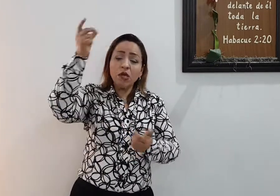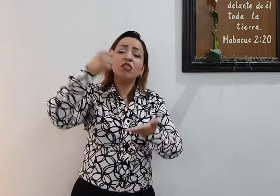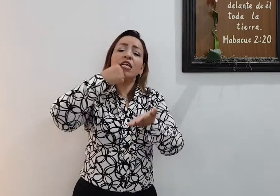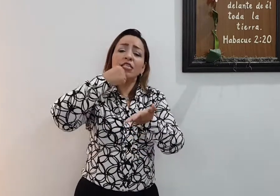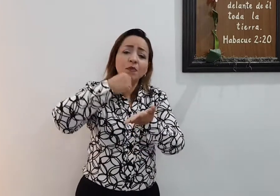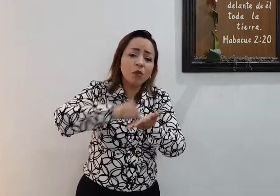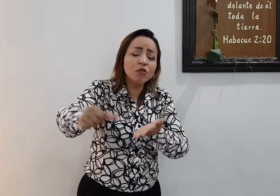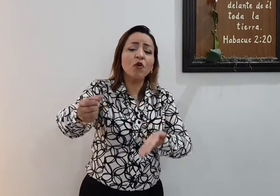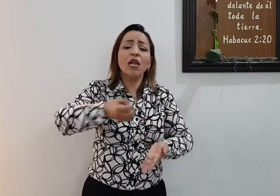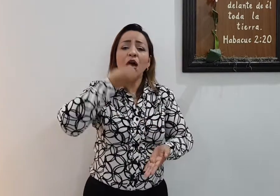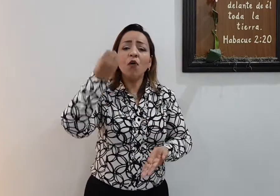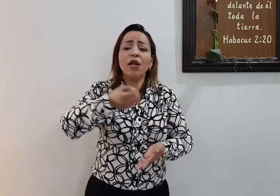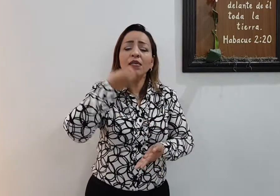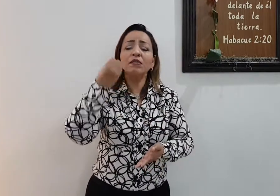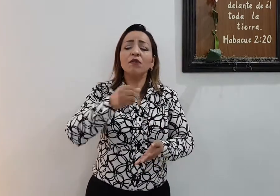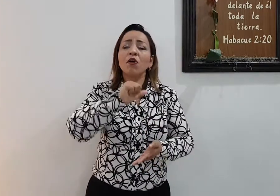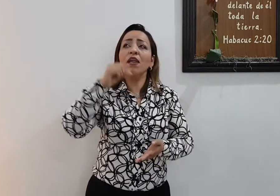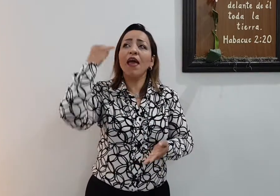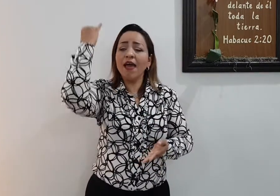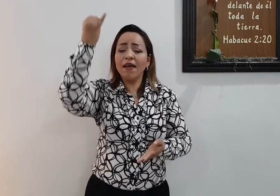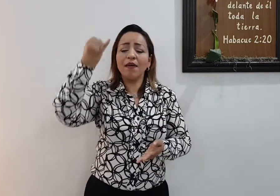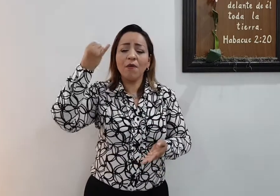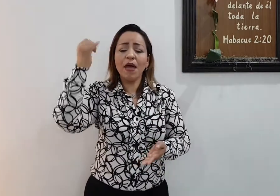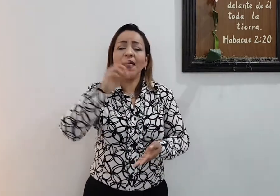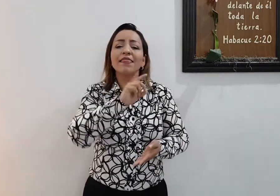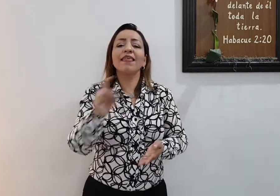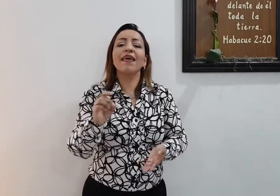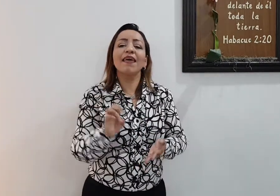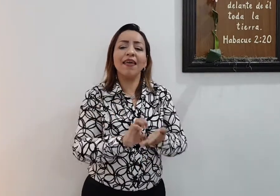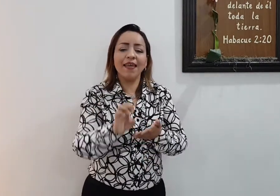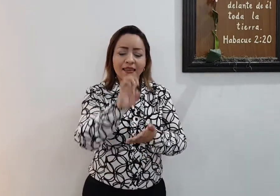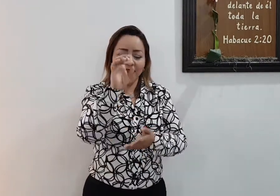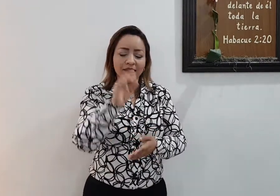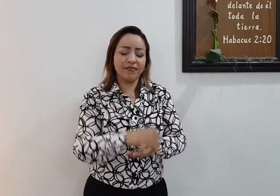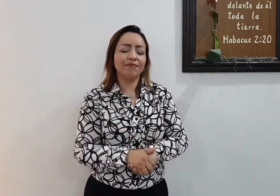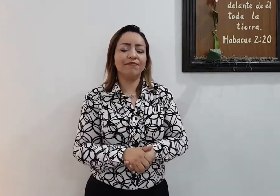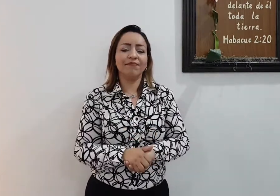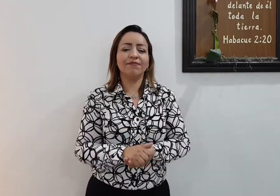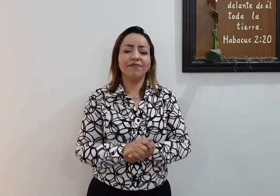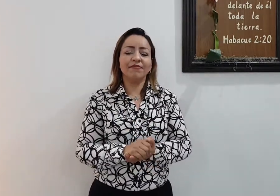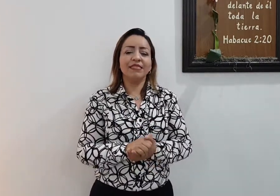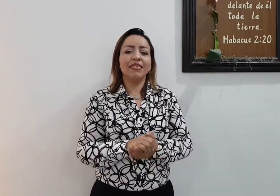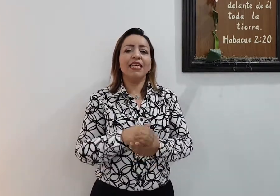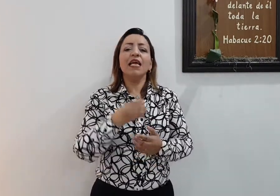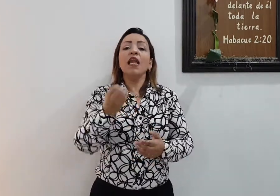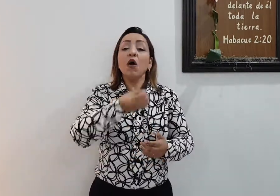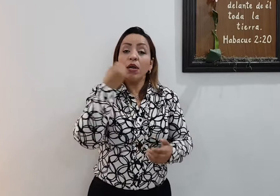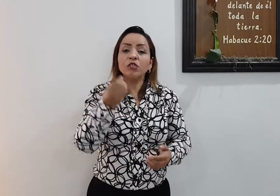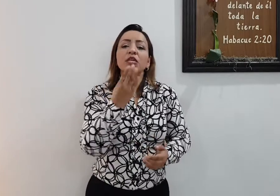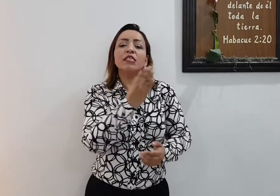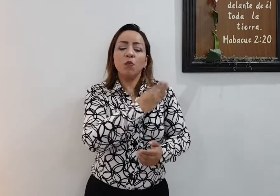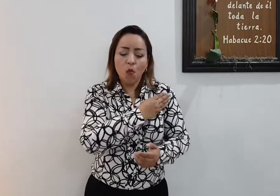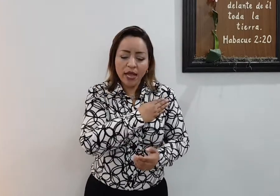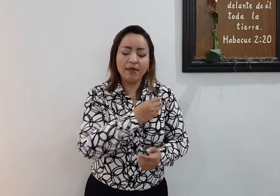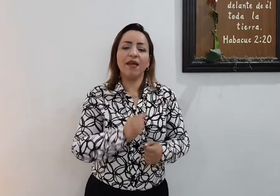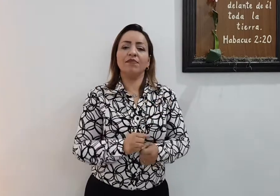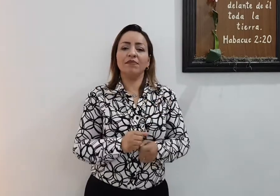oración. La oración es buena, es importante y es necesaria, porque Dios hace cosas que